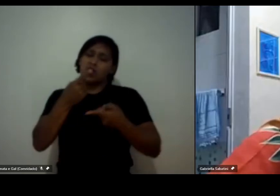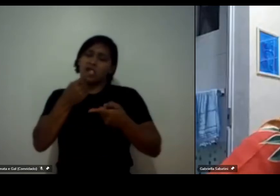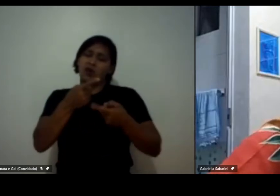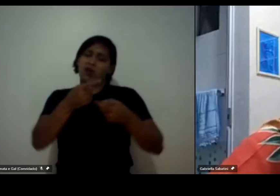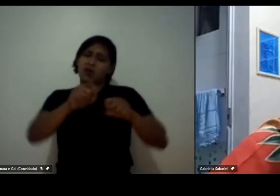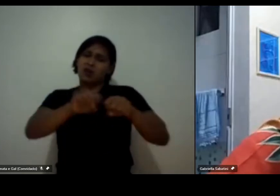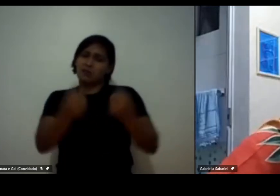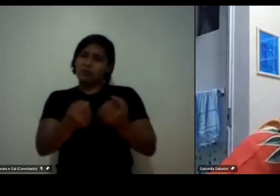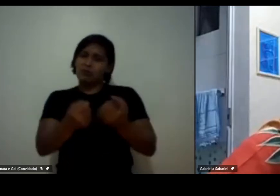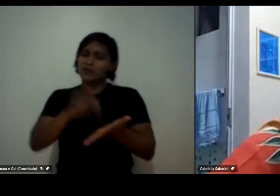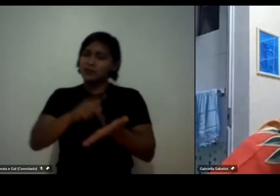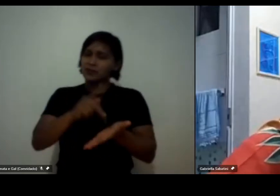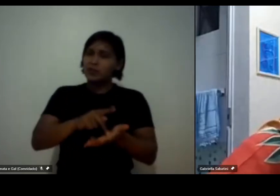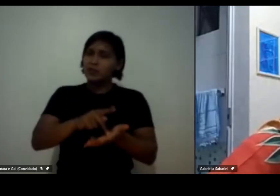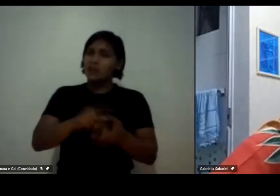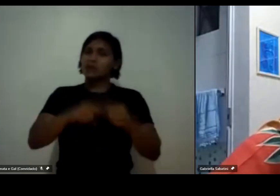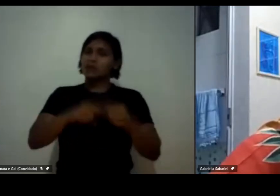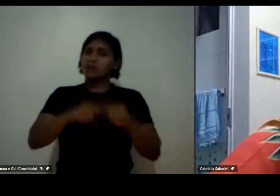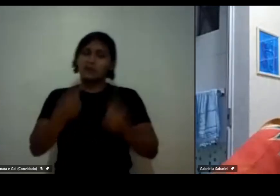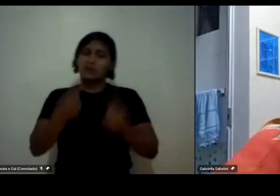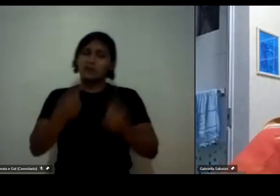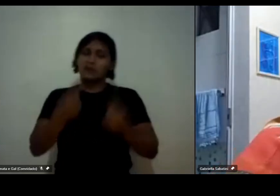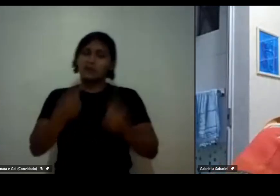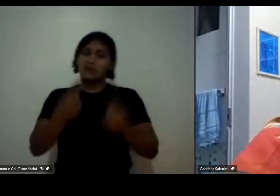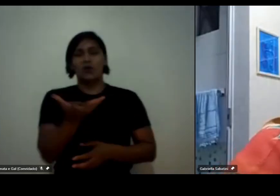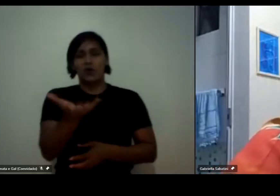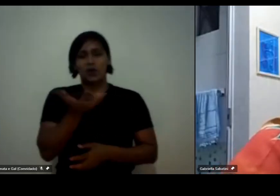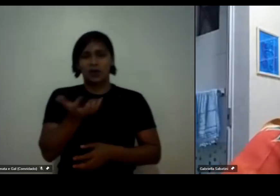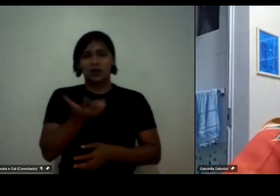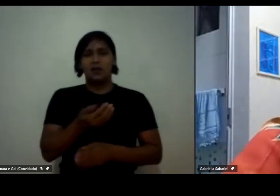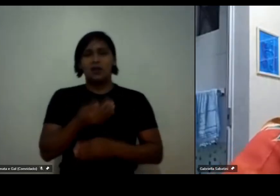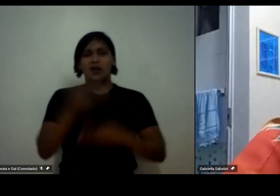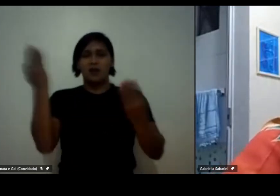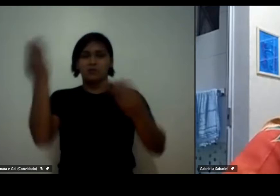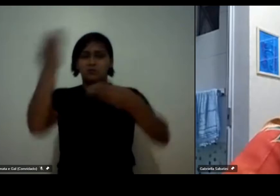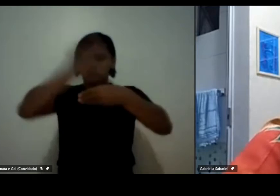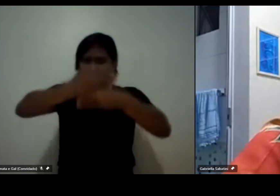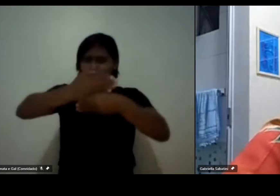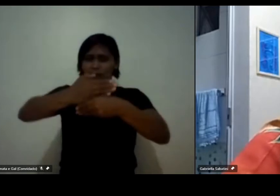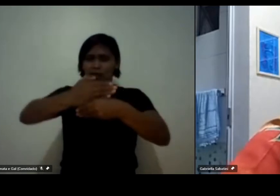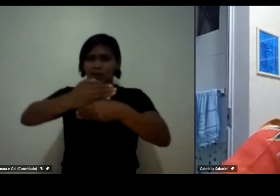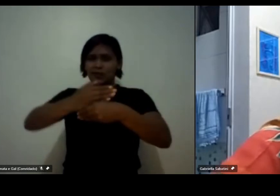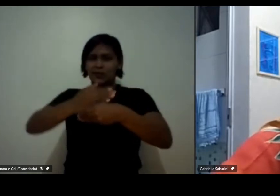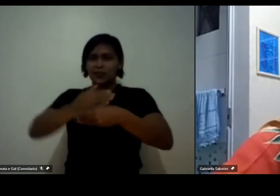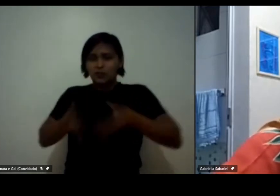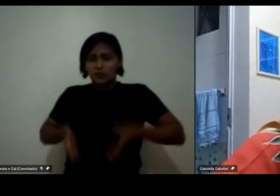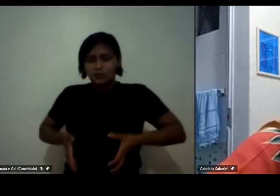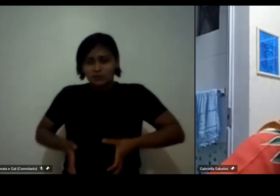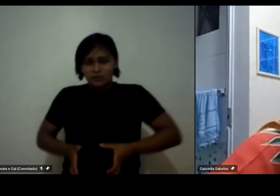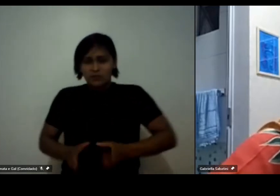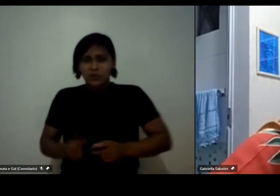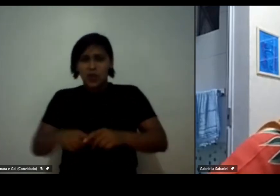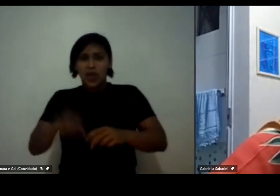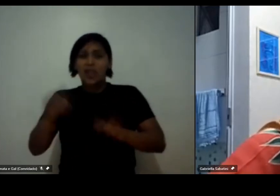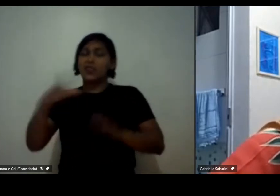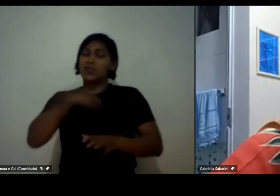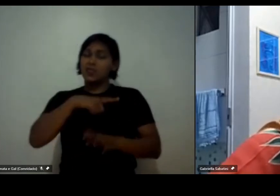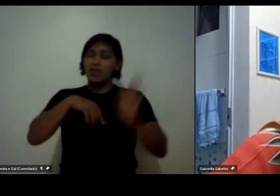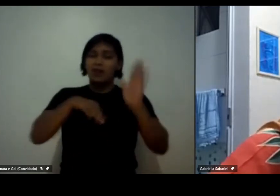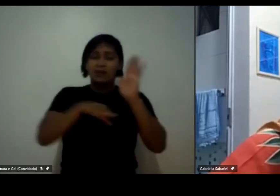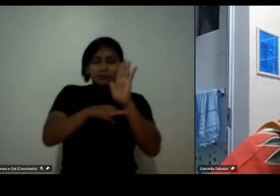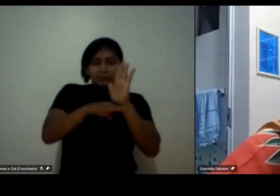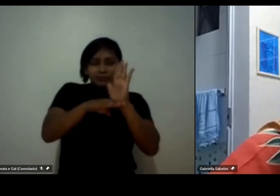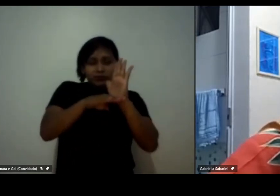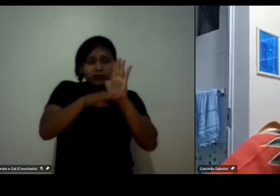realidade. Já não, a intenção é parida do útero de maneira sangrenta. Existe uma hierarquia de